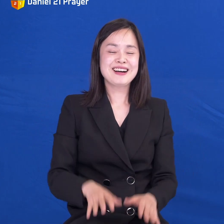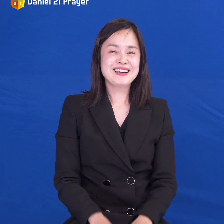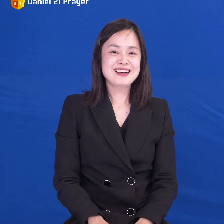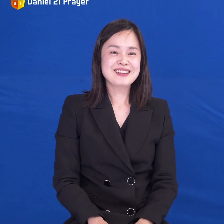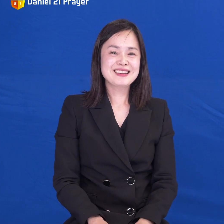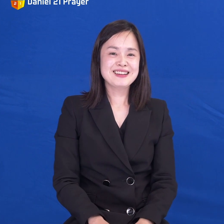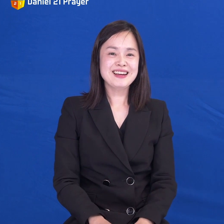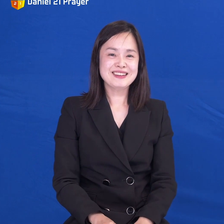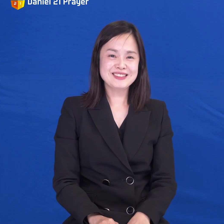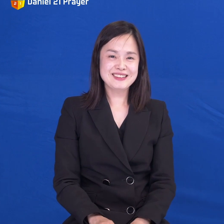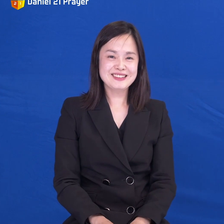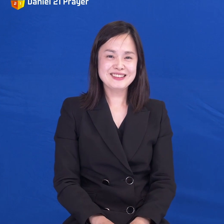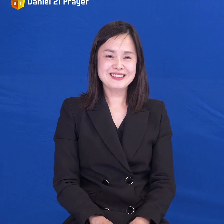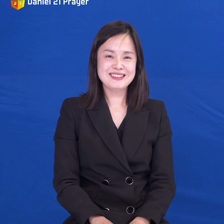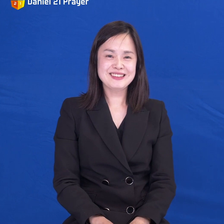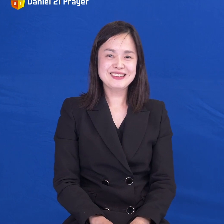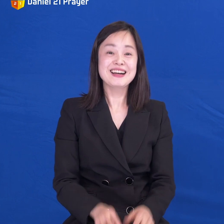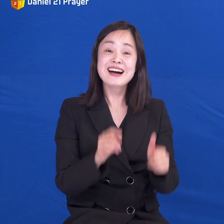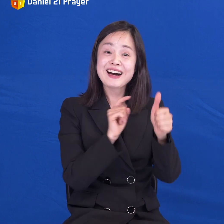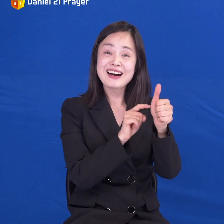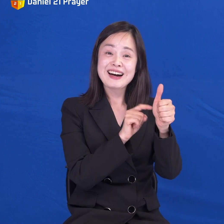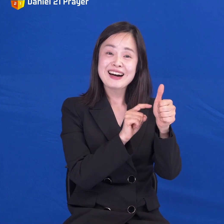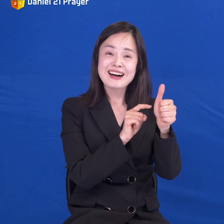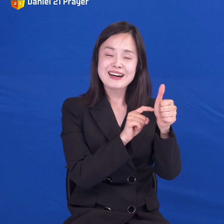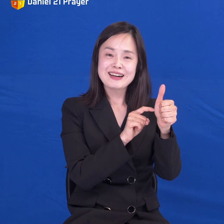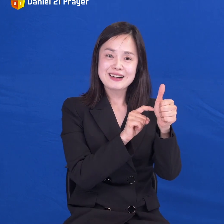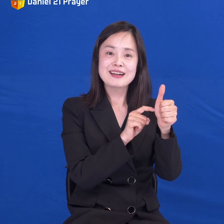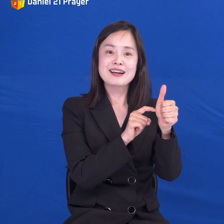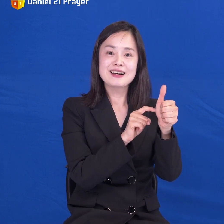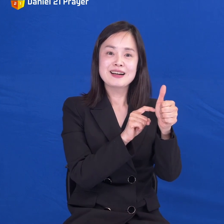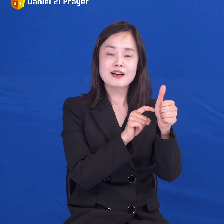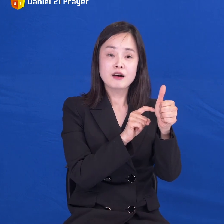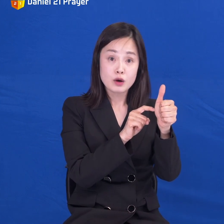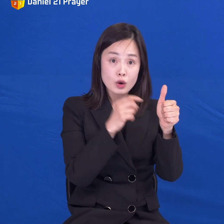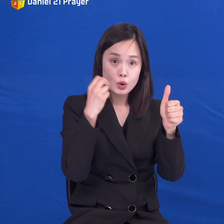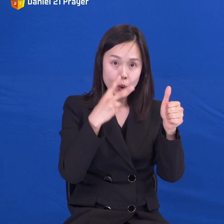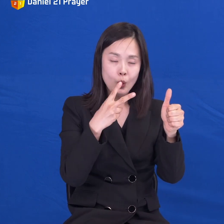이 친구가 교회들을 다 건축했습니다.